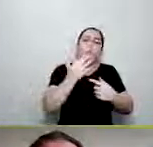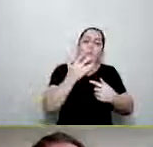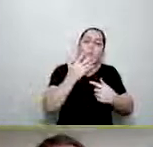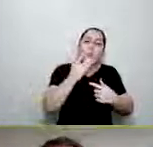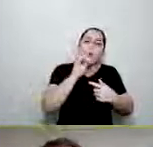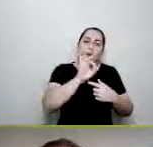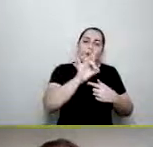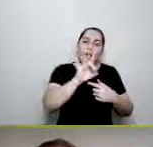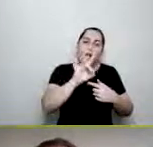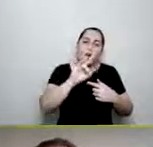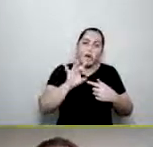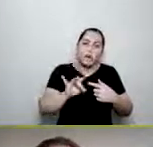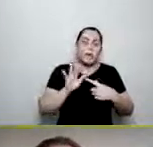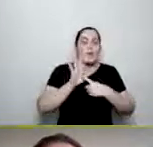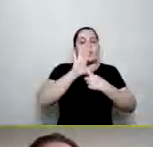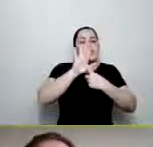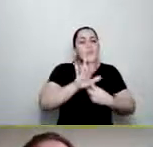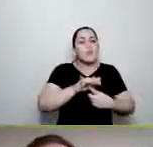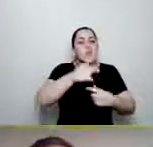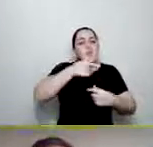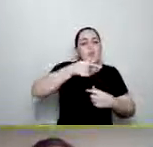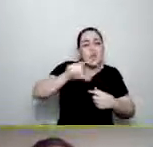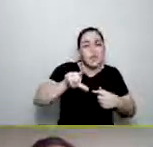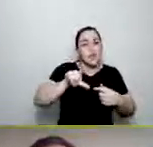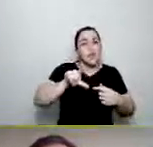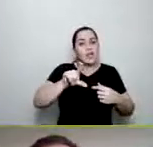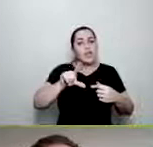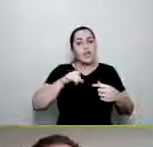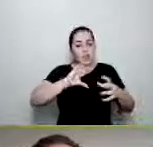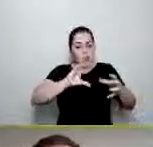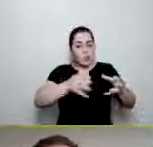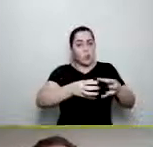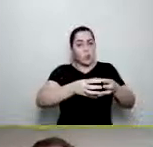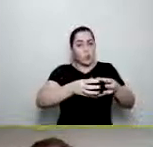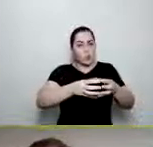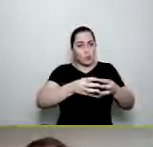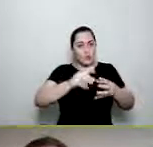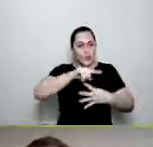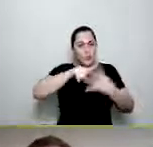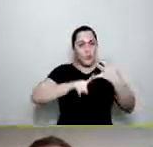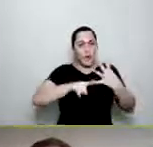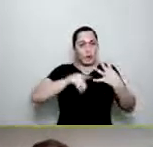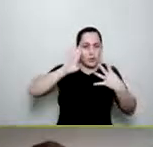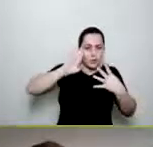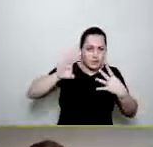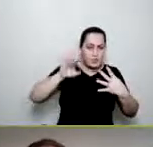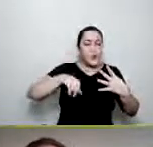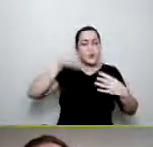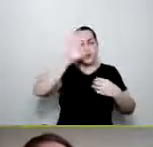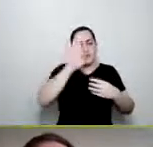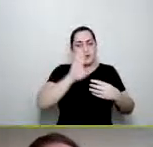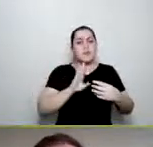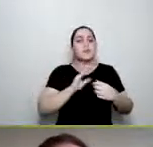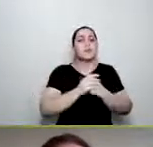aqui indica línguas de uma família linguística. As 4 famílias maiores no Brasil